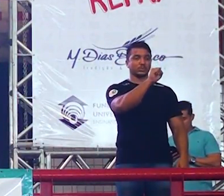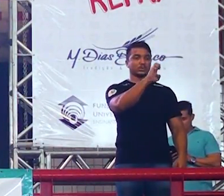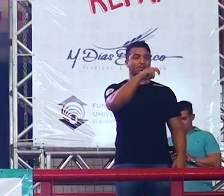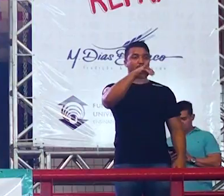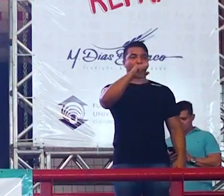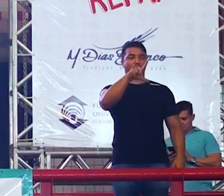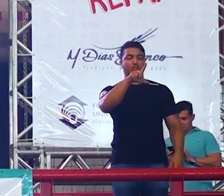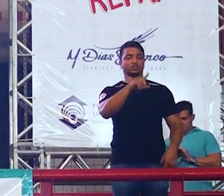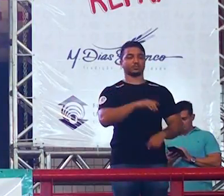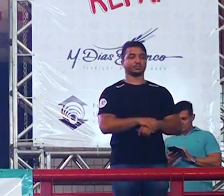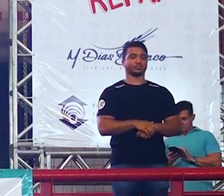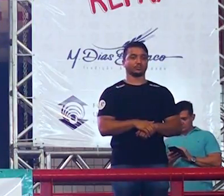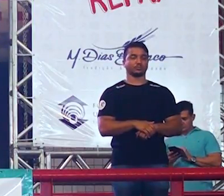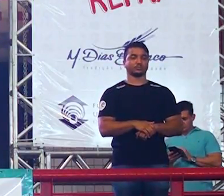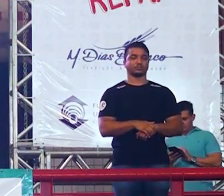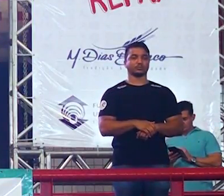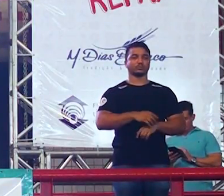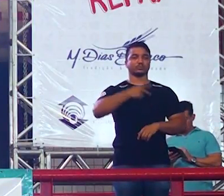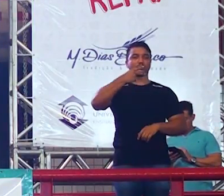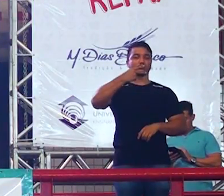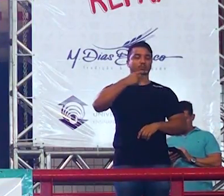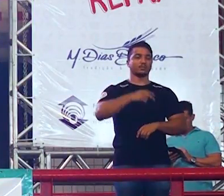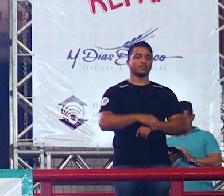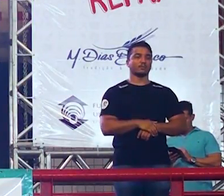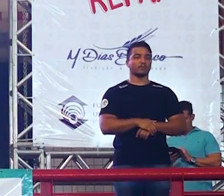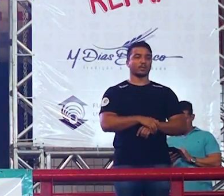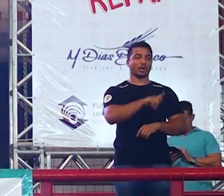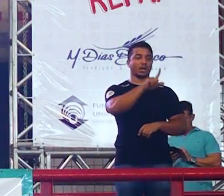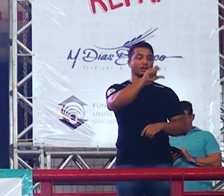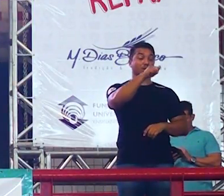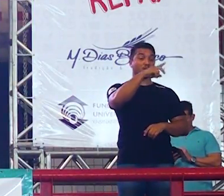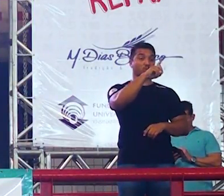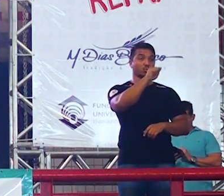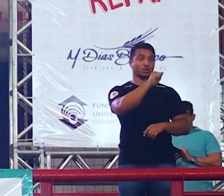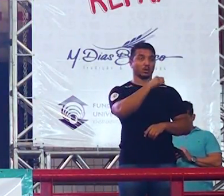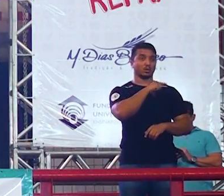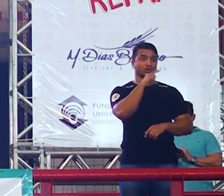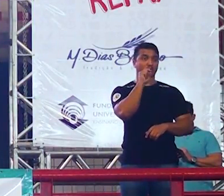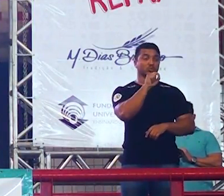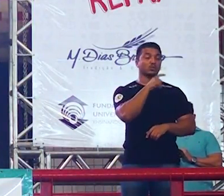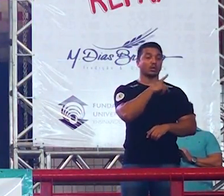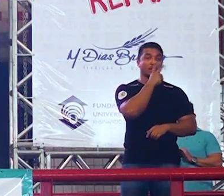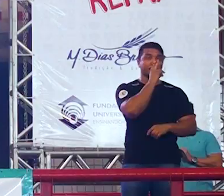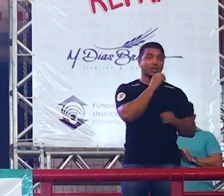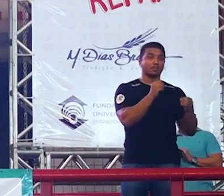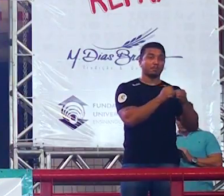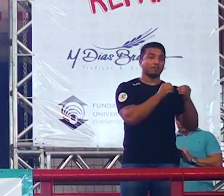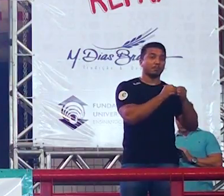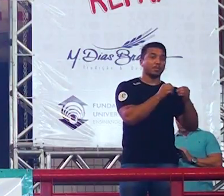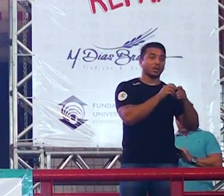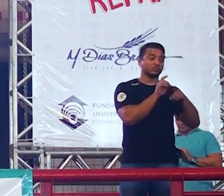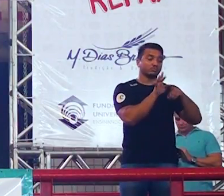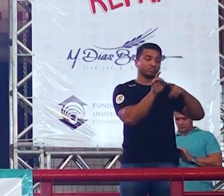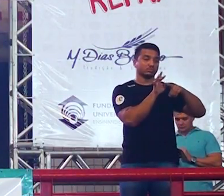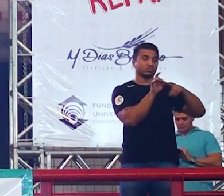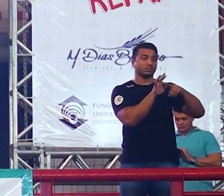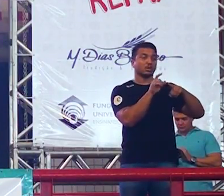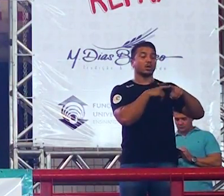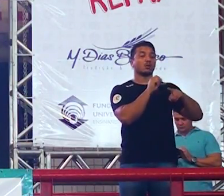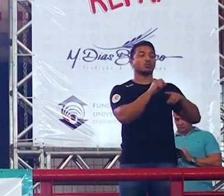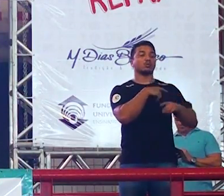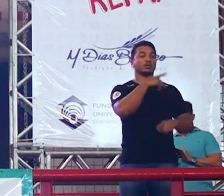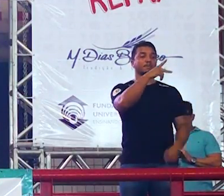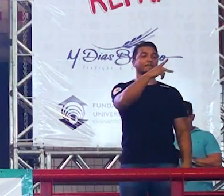ok? O número 2, que é uma glândula que fica próximo, né, ao ducto ejaculatório. Essa glândula